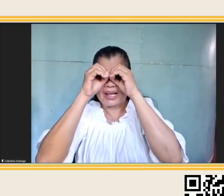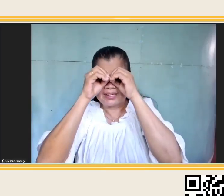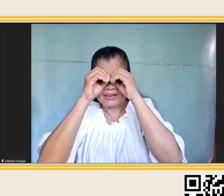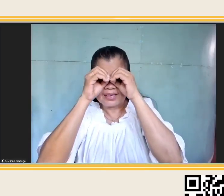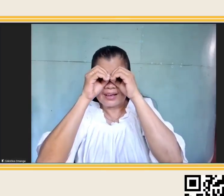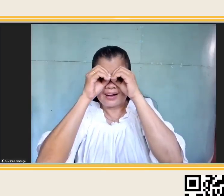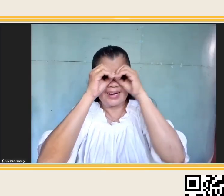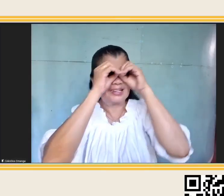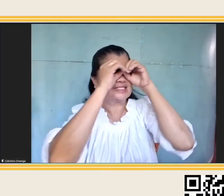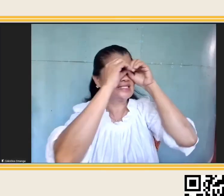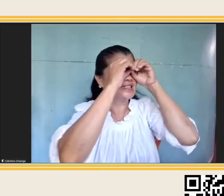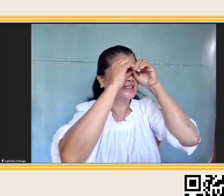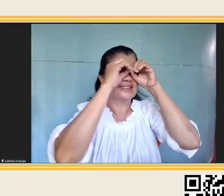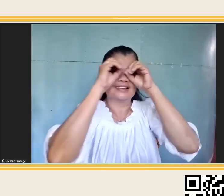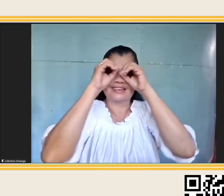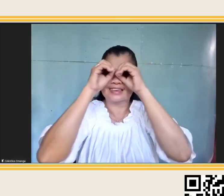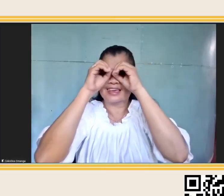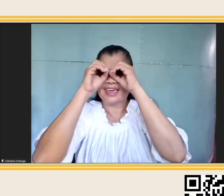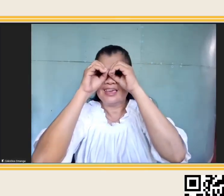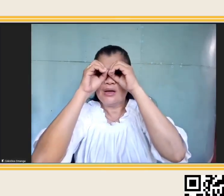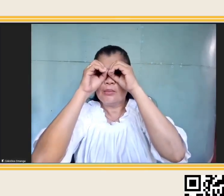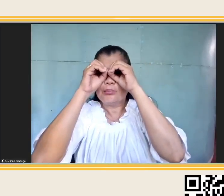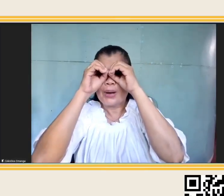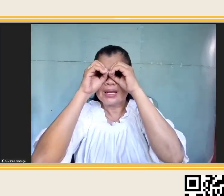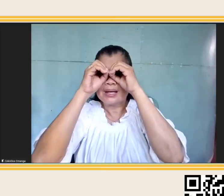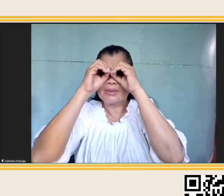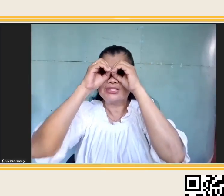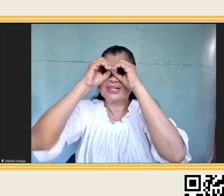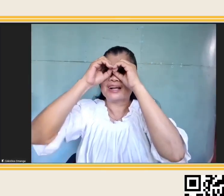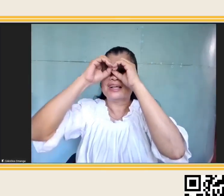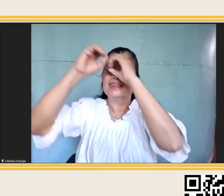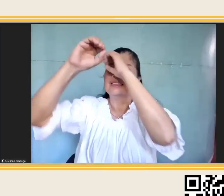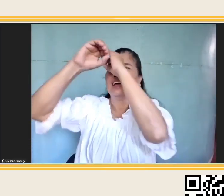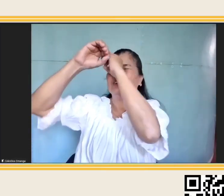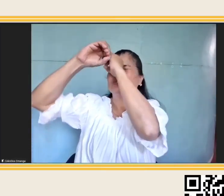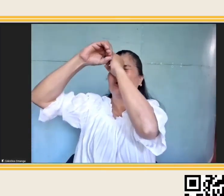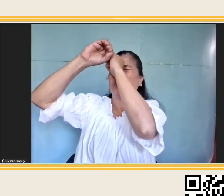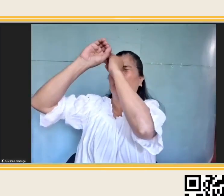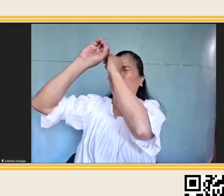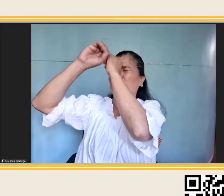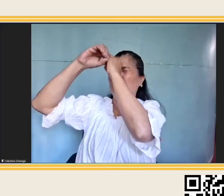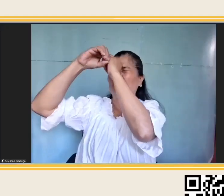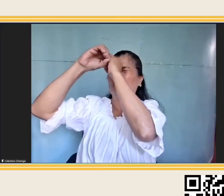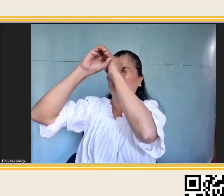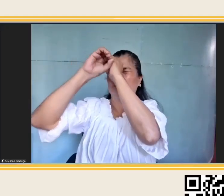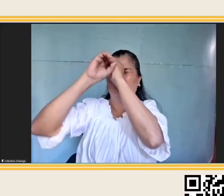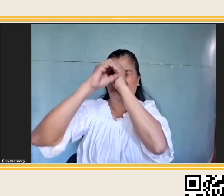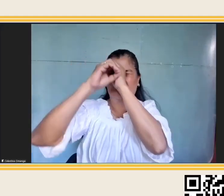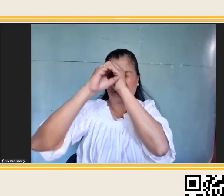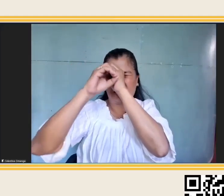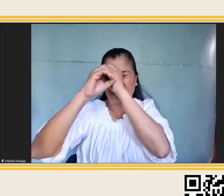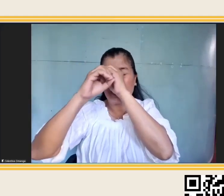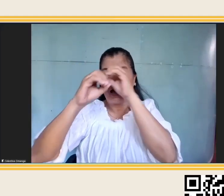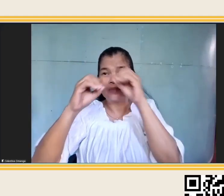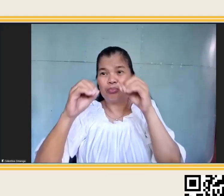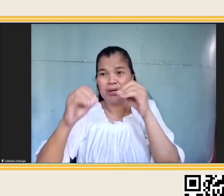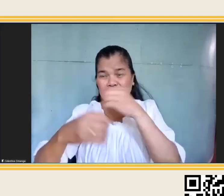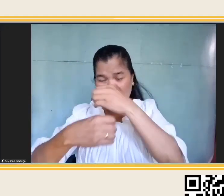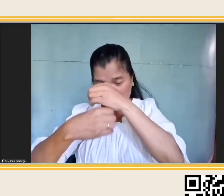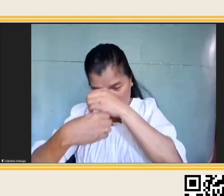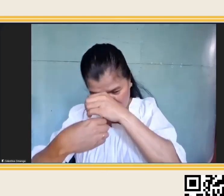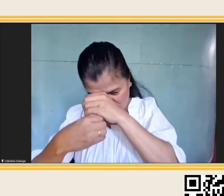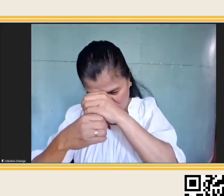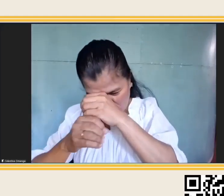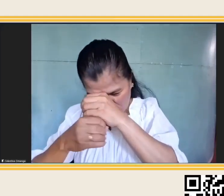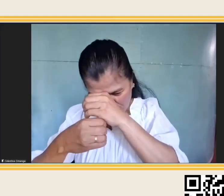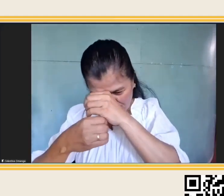siyang binoculars. Okay? Pwede naman siyang telescope. Okay? At pwede